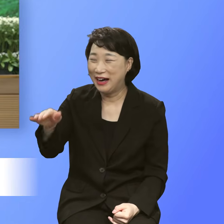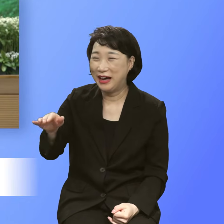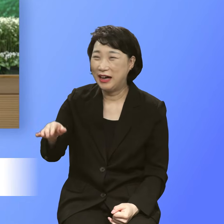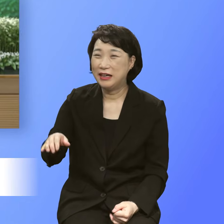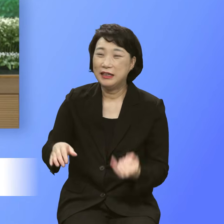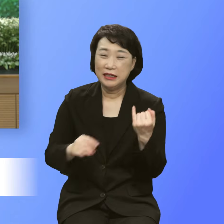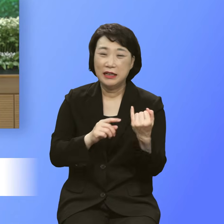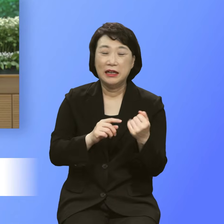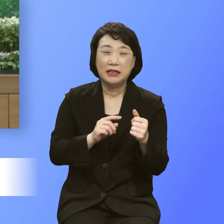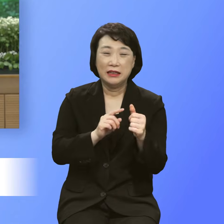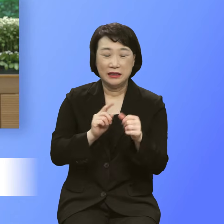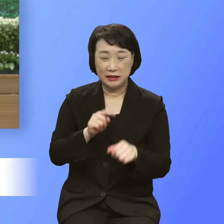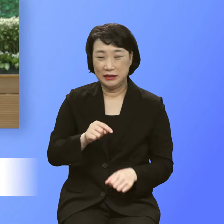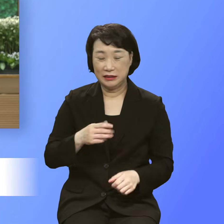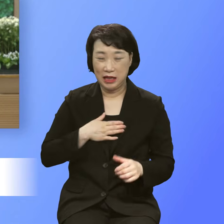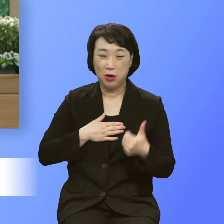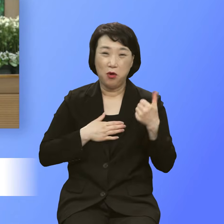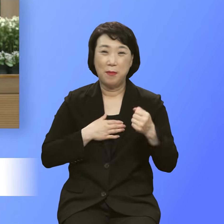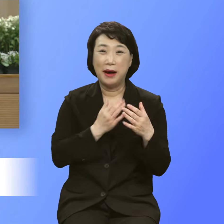이게 누구 거냐?